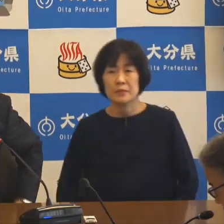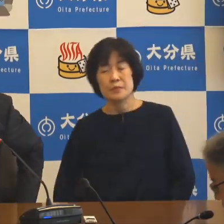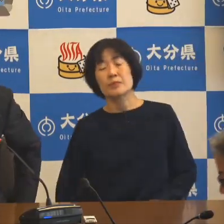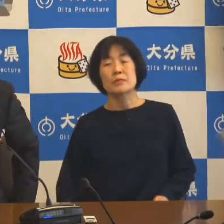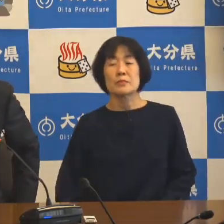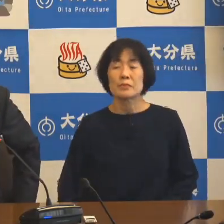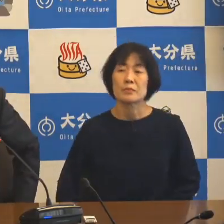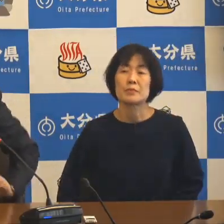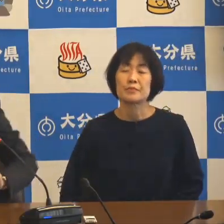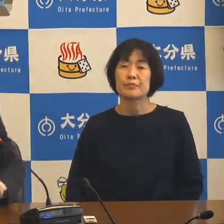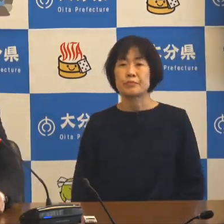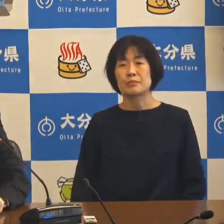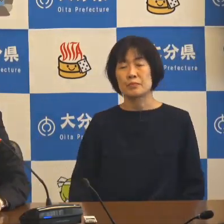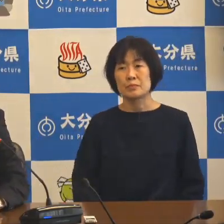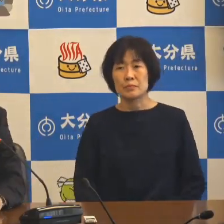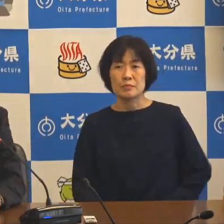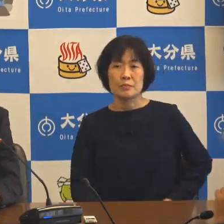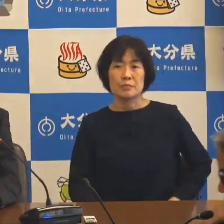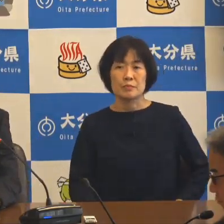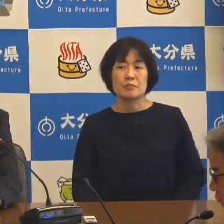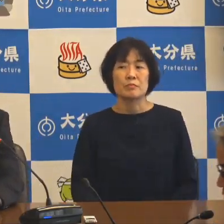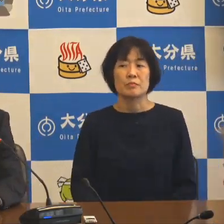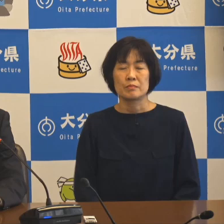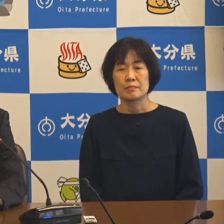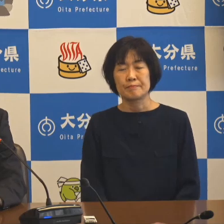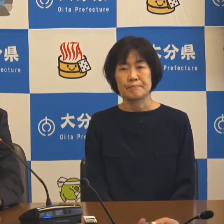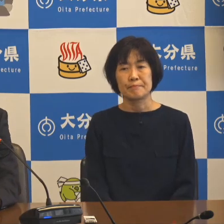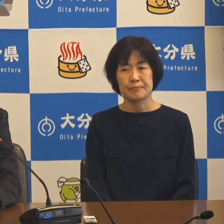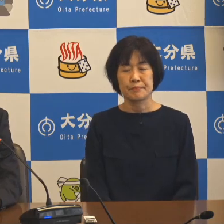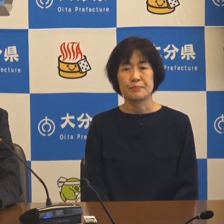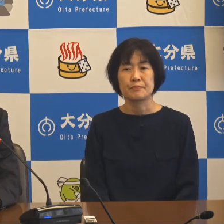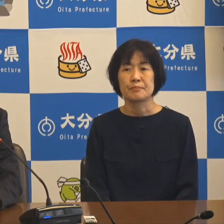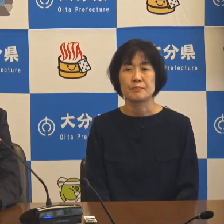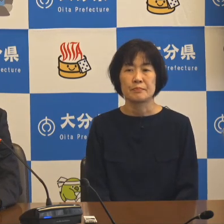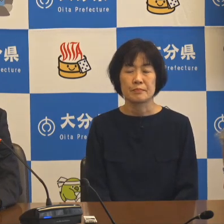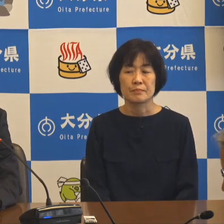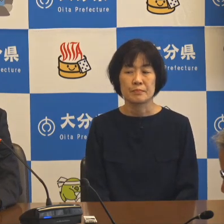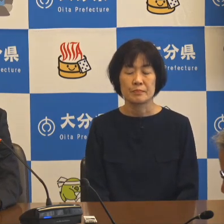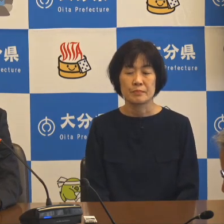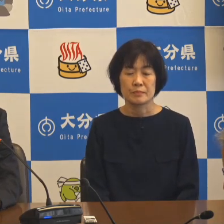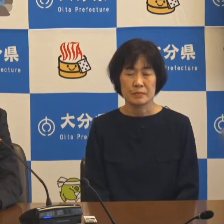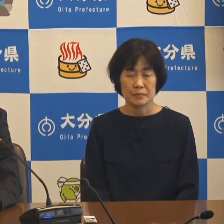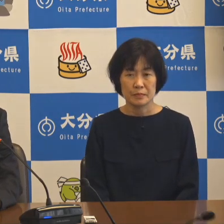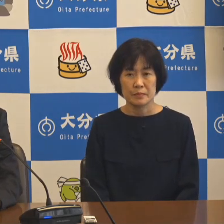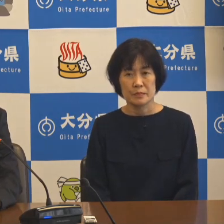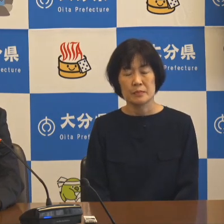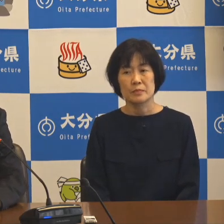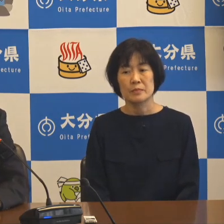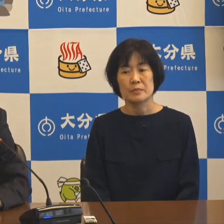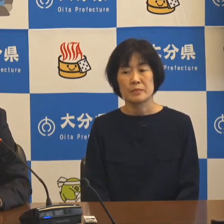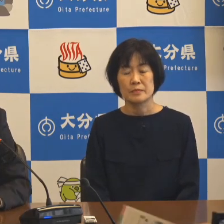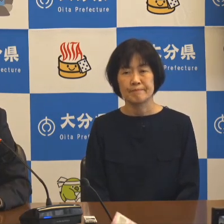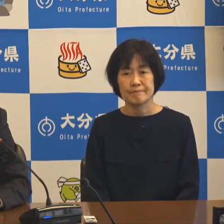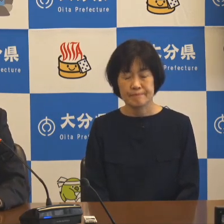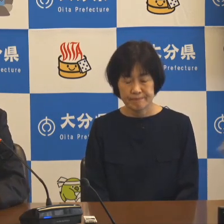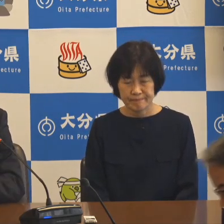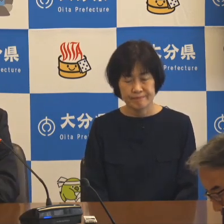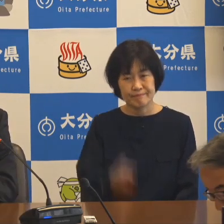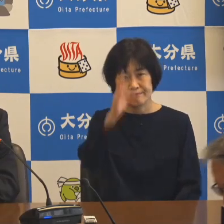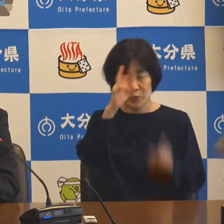それでは令和6年7月第1回の定例記者会見を始めます。では知事の方から発表項目お願いします。 はい、こんにち